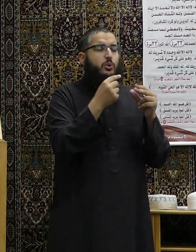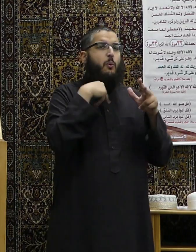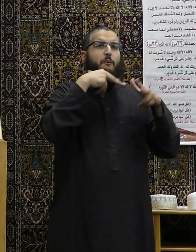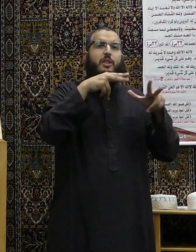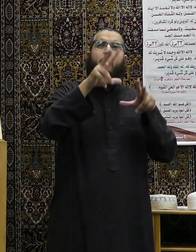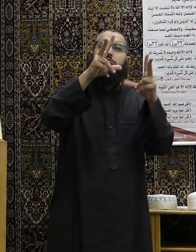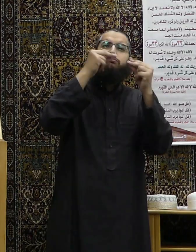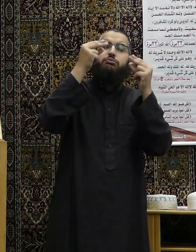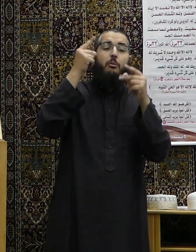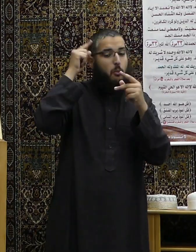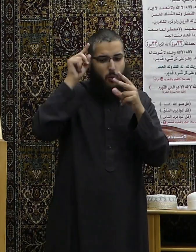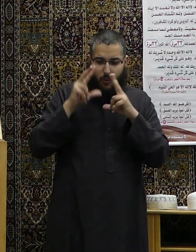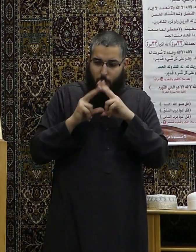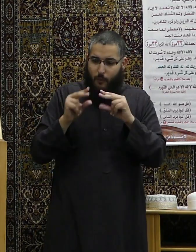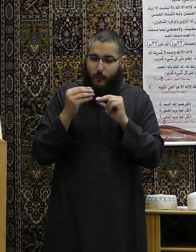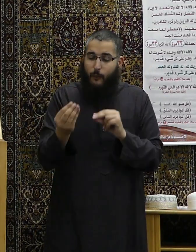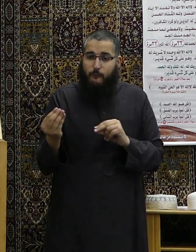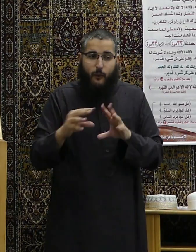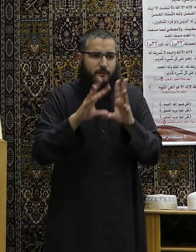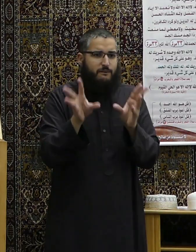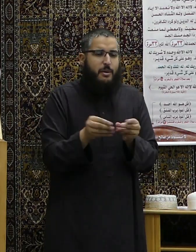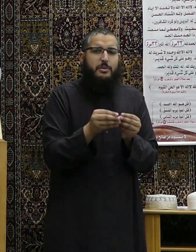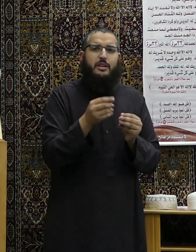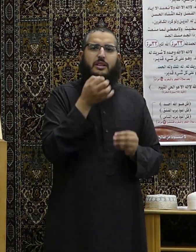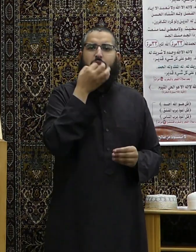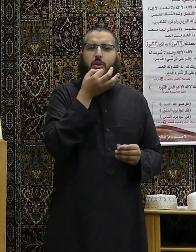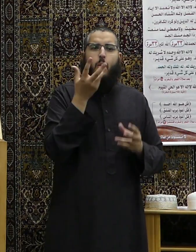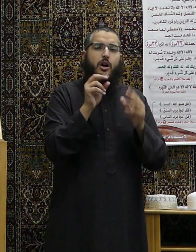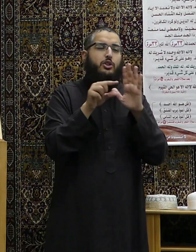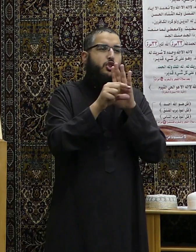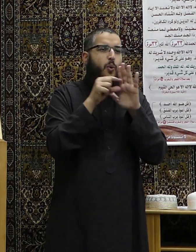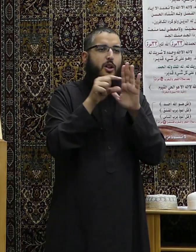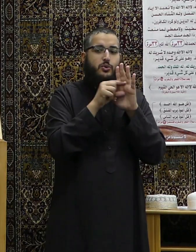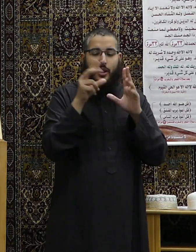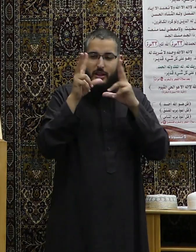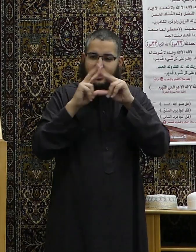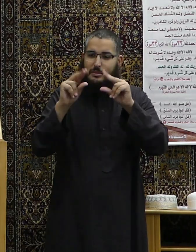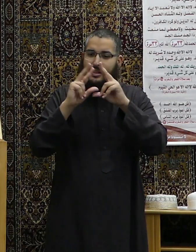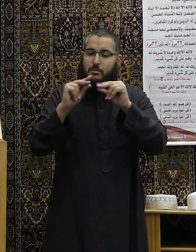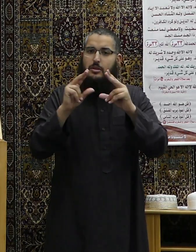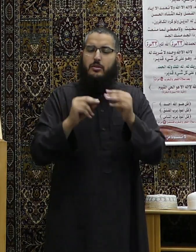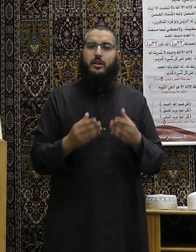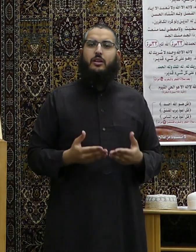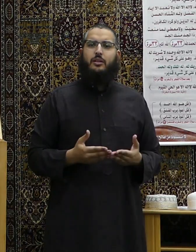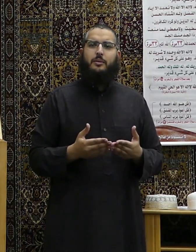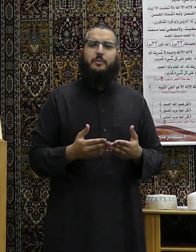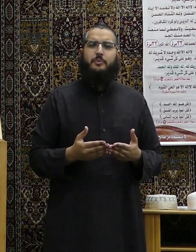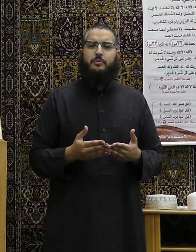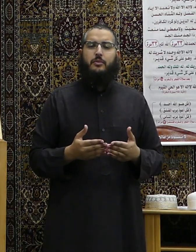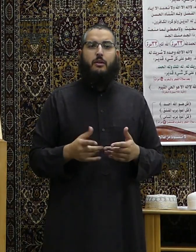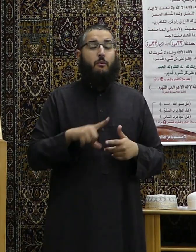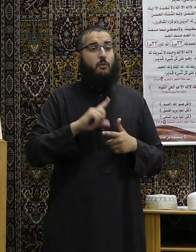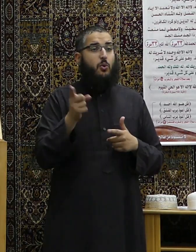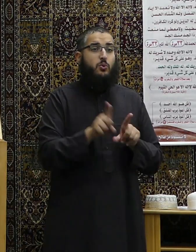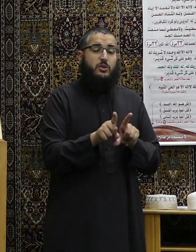vidéo afin de faire comprendre à la famille des sourates du Coran. Également, soyez au service